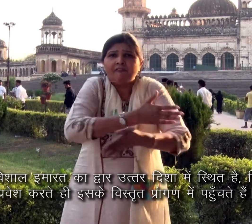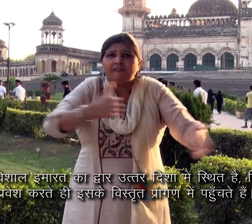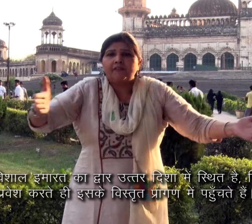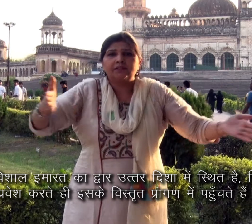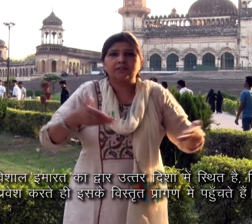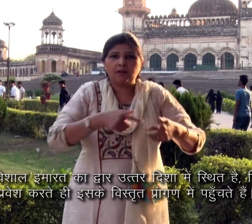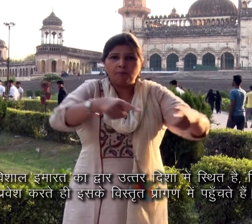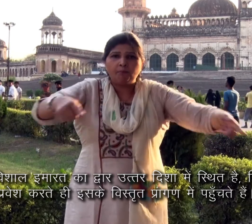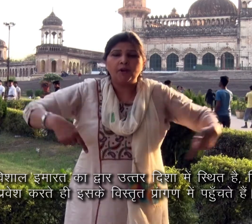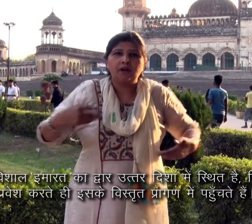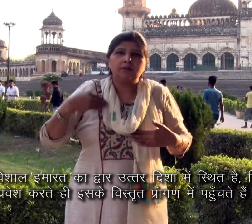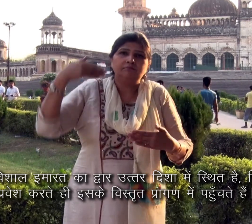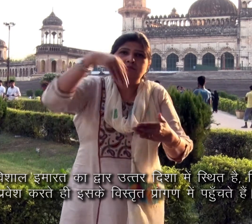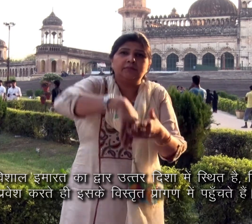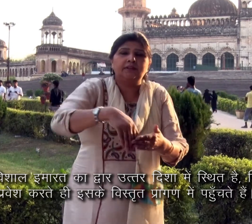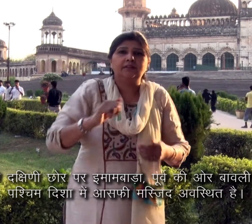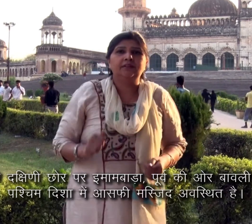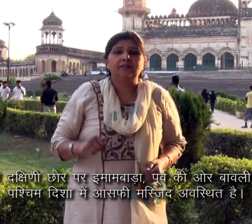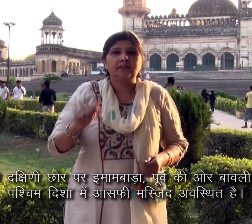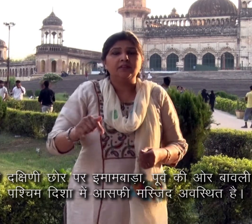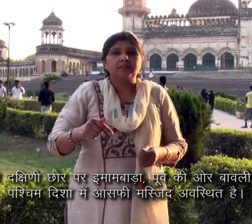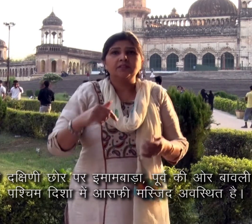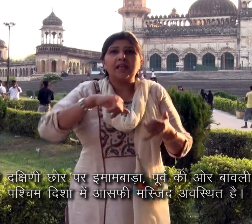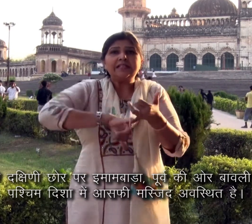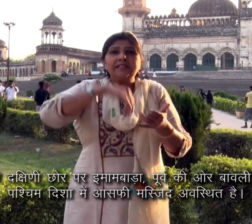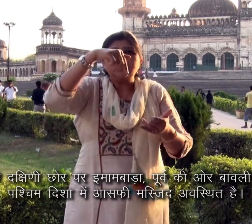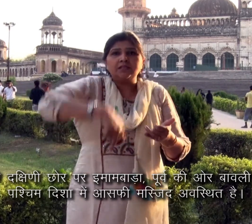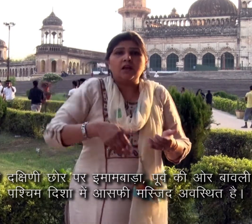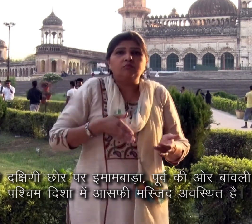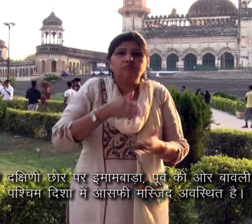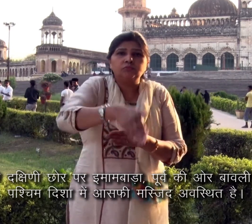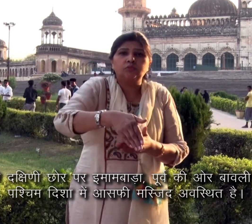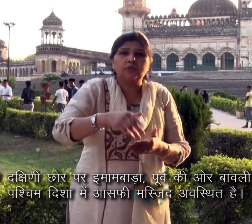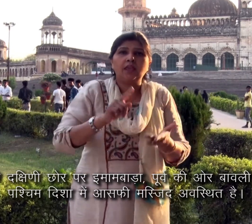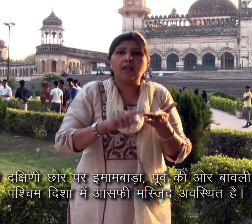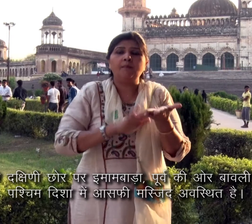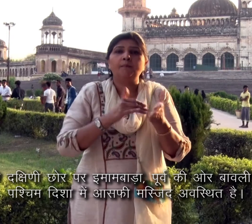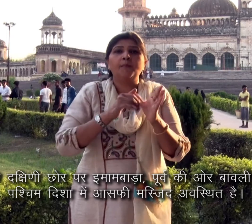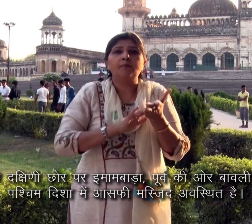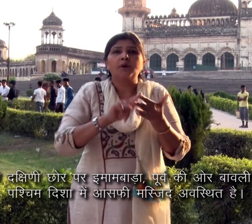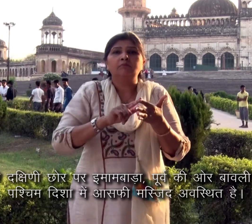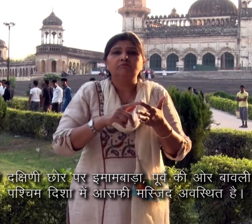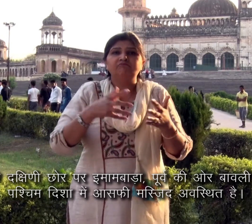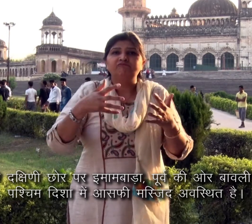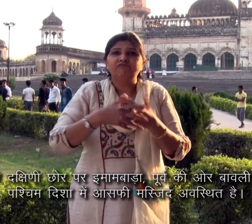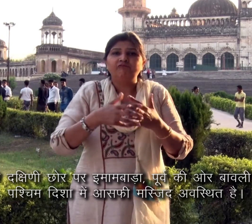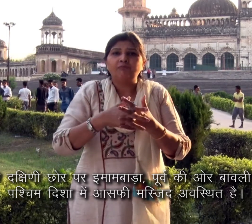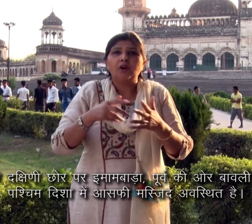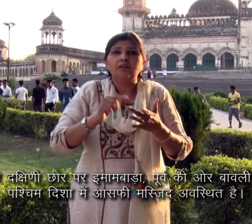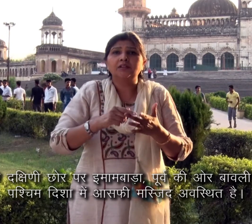में पहुंचते हैं। इसके दक्षिणी छोर पर इमामबाड़ा, पूर्व की ओर बावली तथा